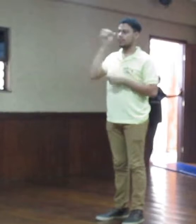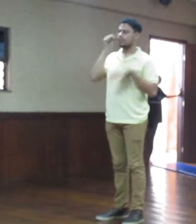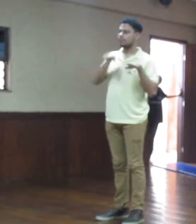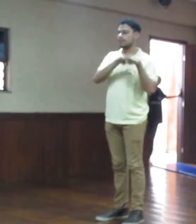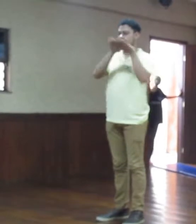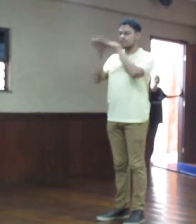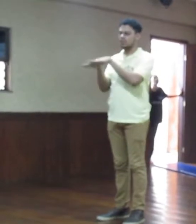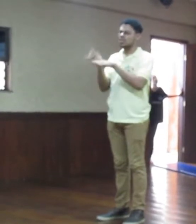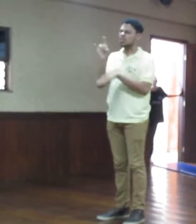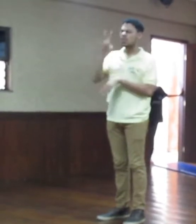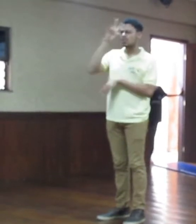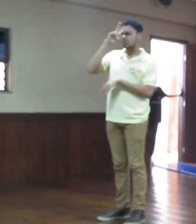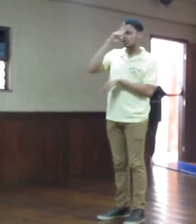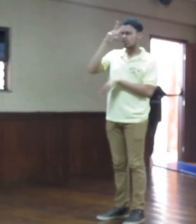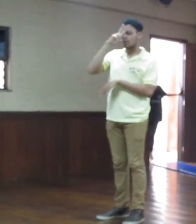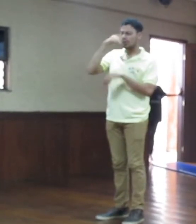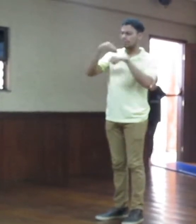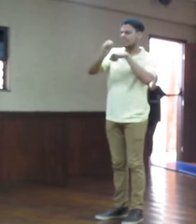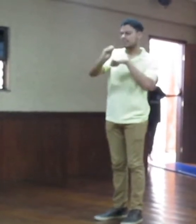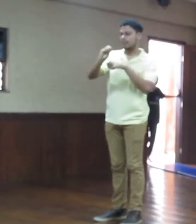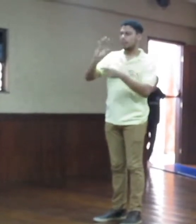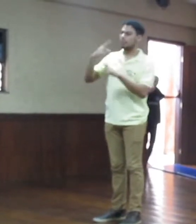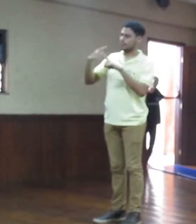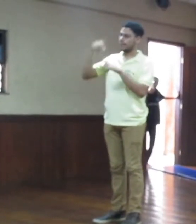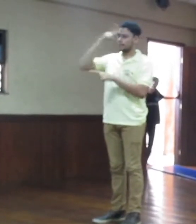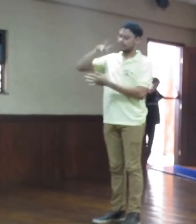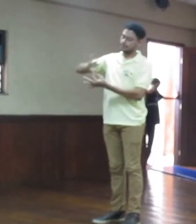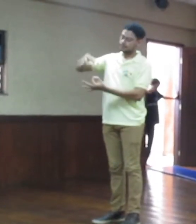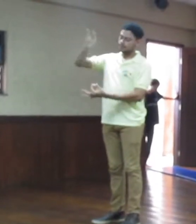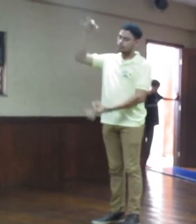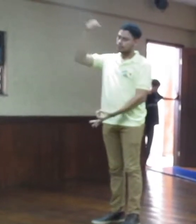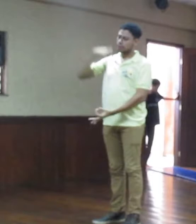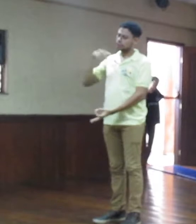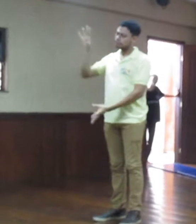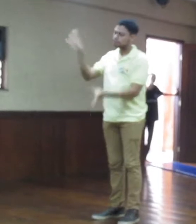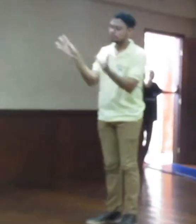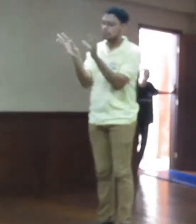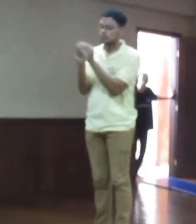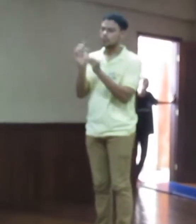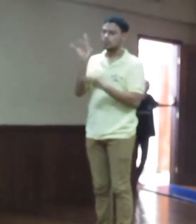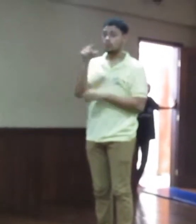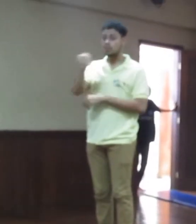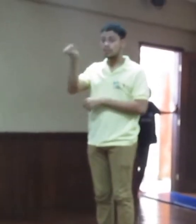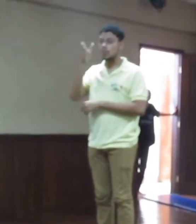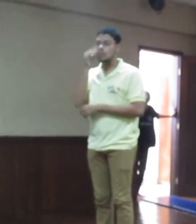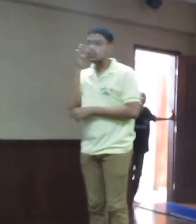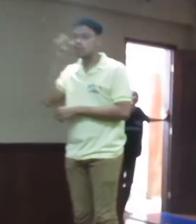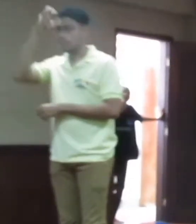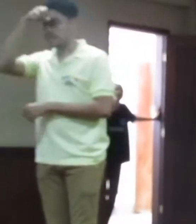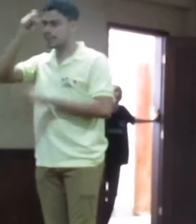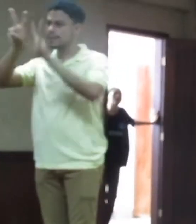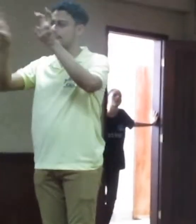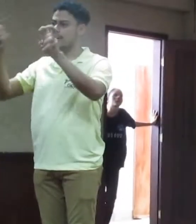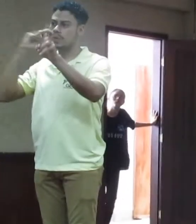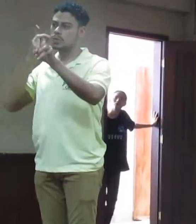da história do surdo. Tem muito mais. Então, qualquer coisa que vocês tiverem curiosidade, por favor, aprenda mais sobre surdo,